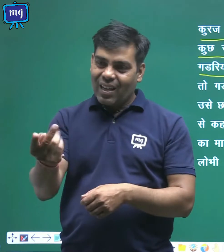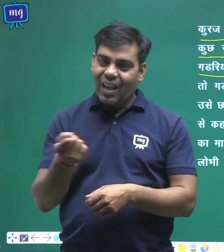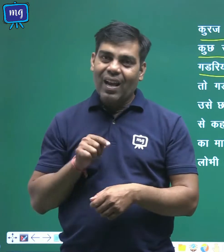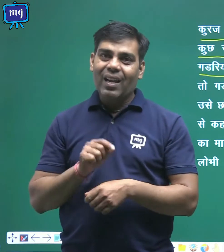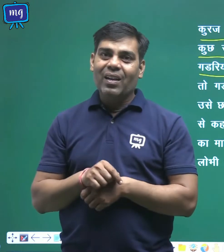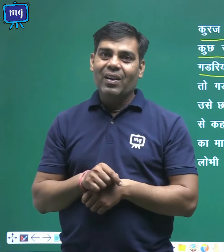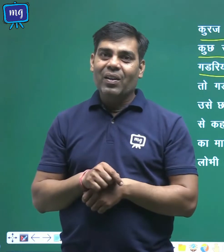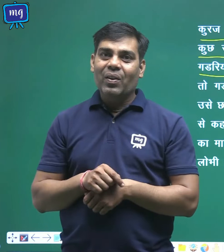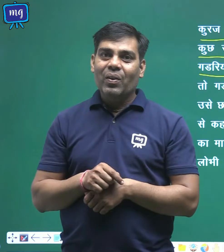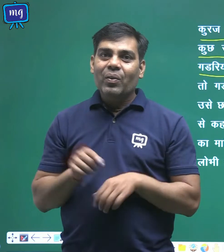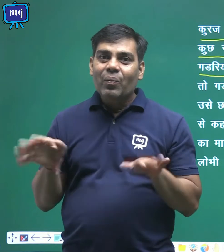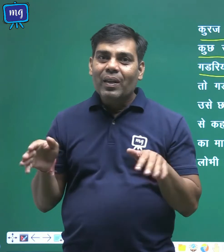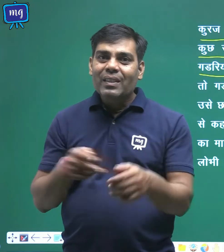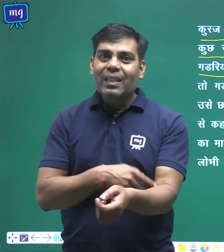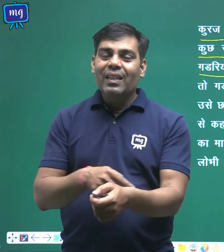कुरज ने